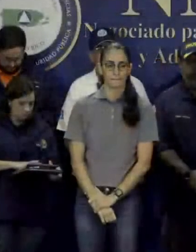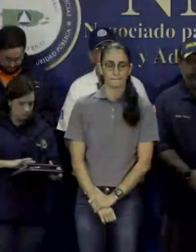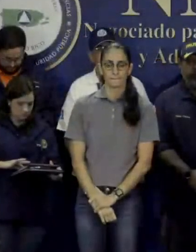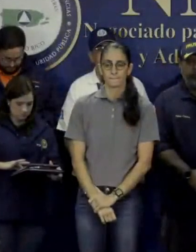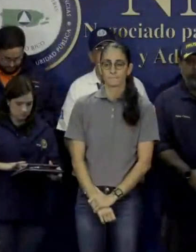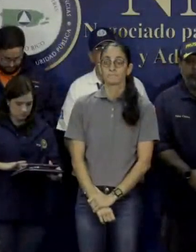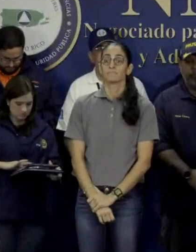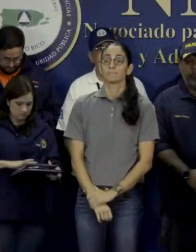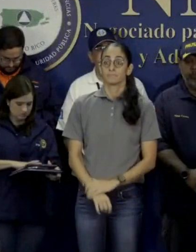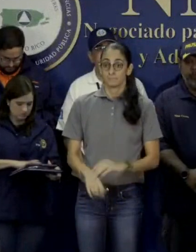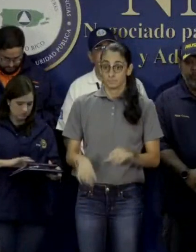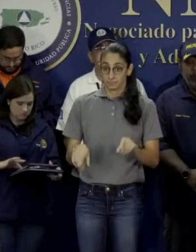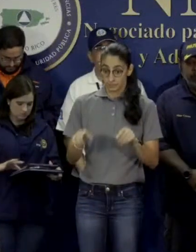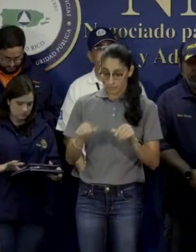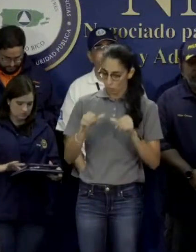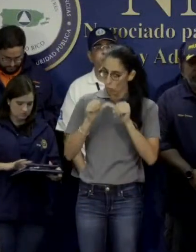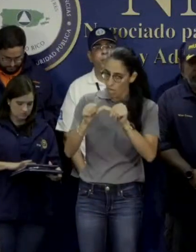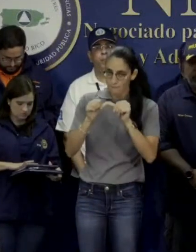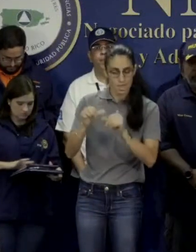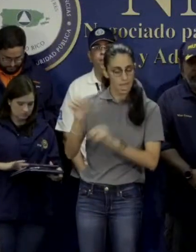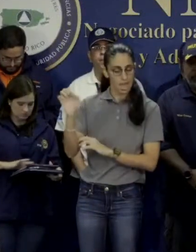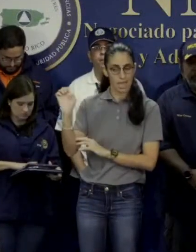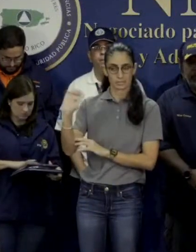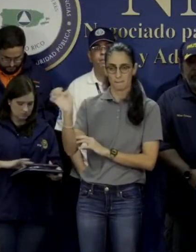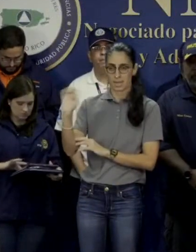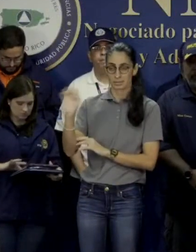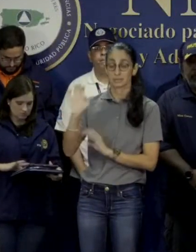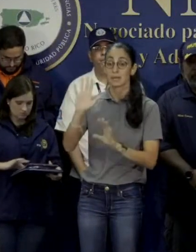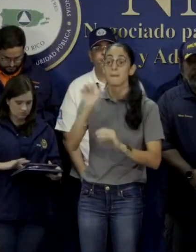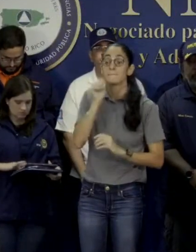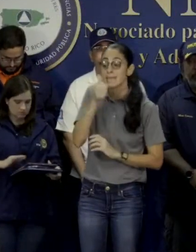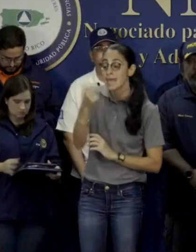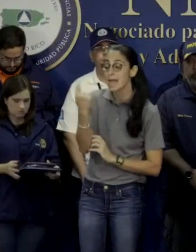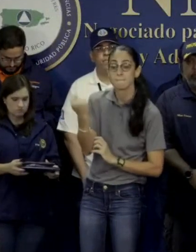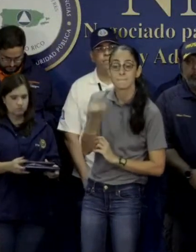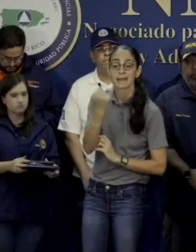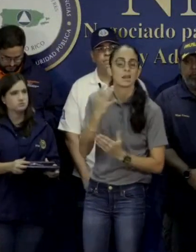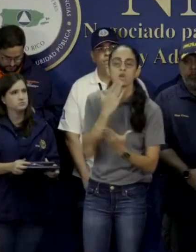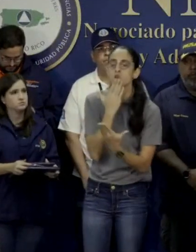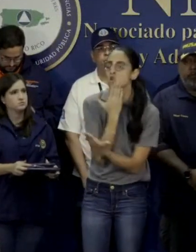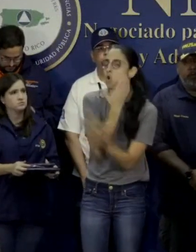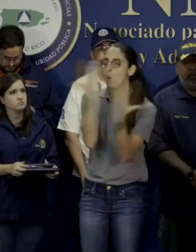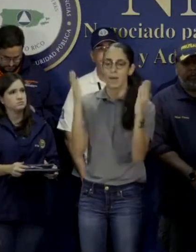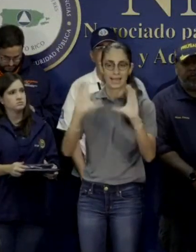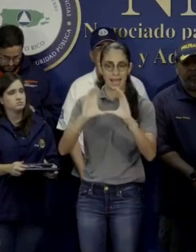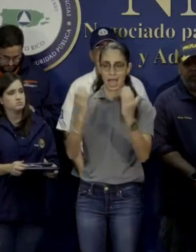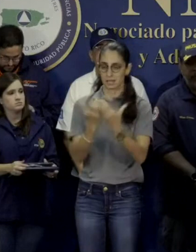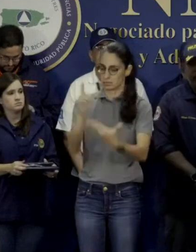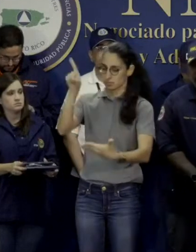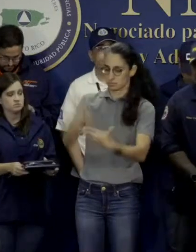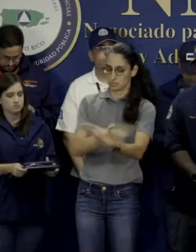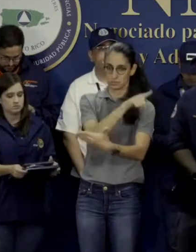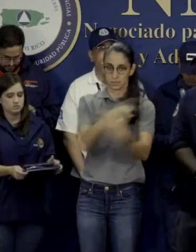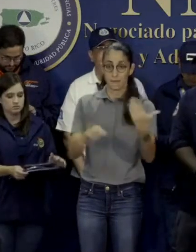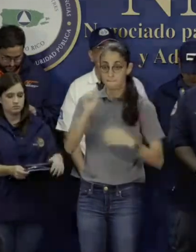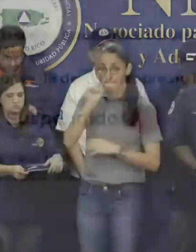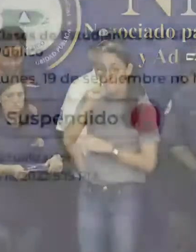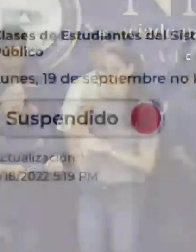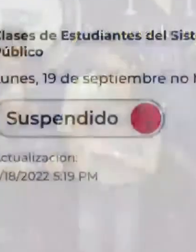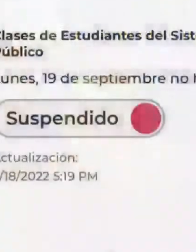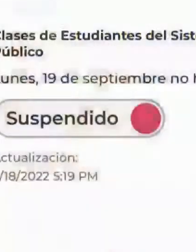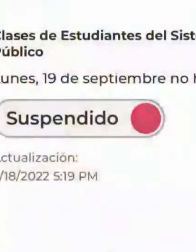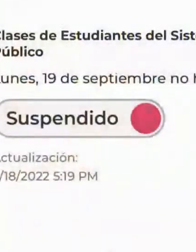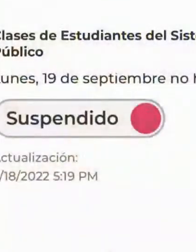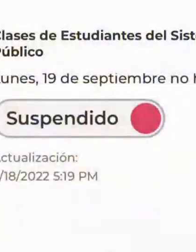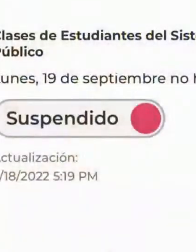a que continuamos en emergencia, mañana martes tampoco habrá clases en las escuelas públicas de nuestra isla